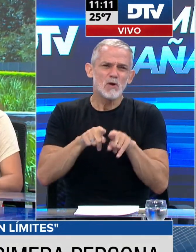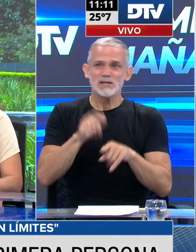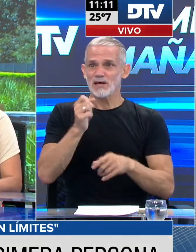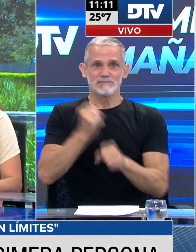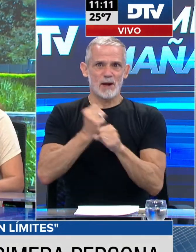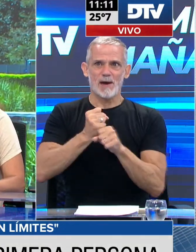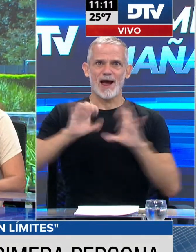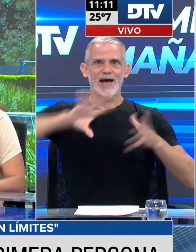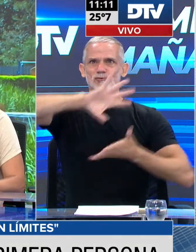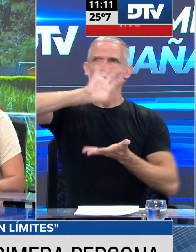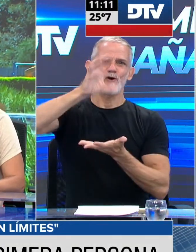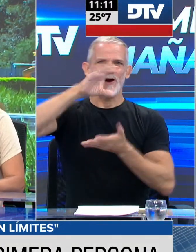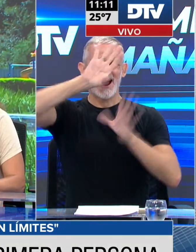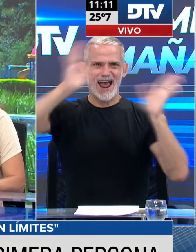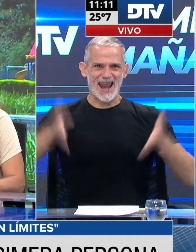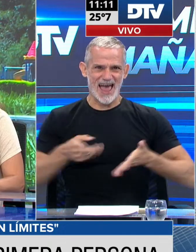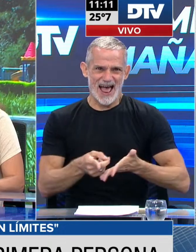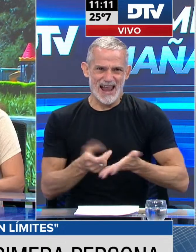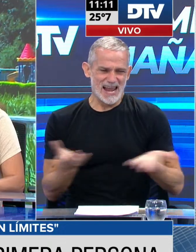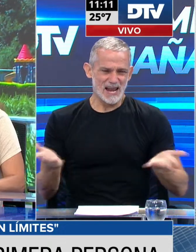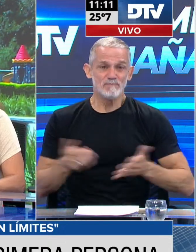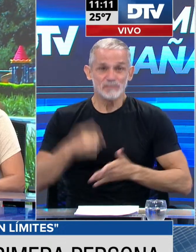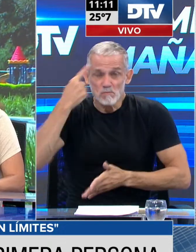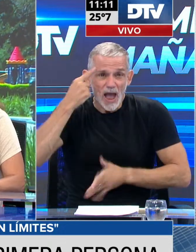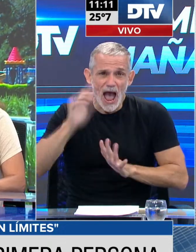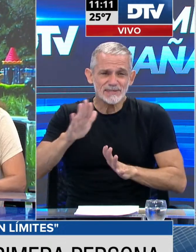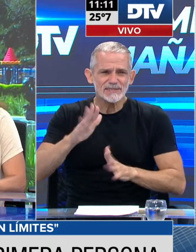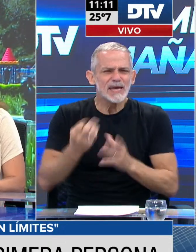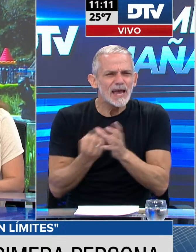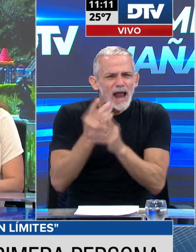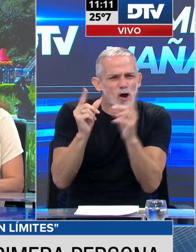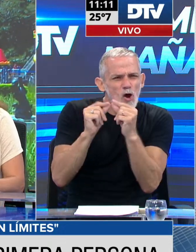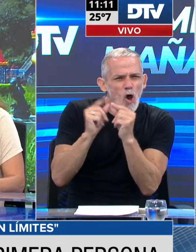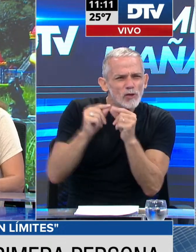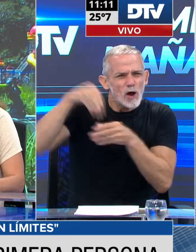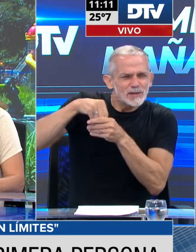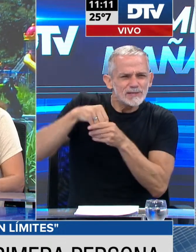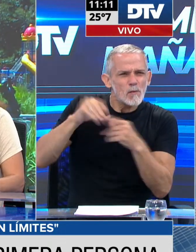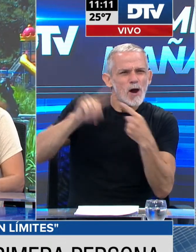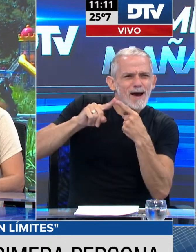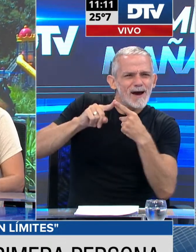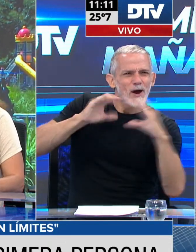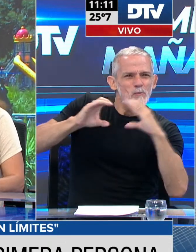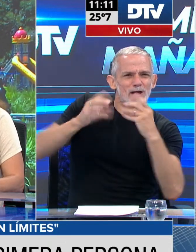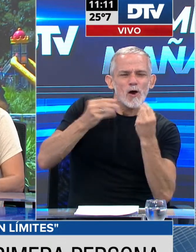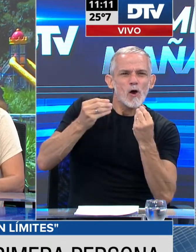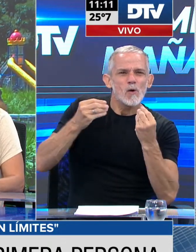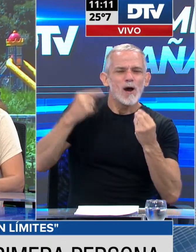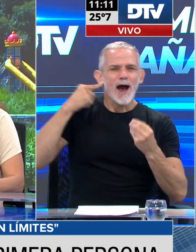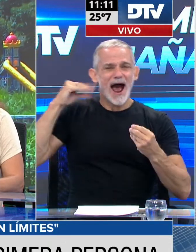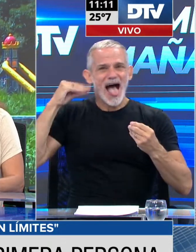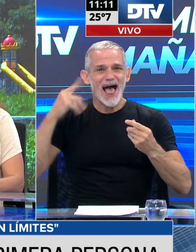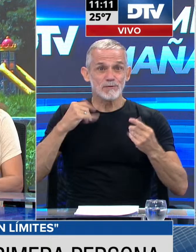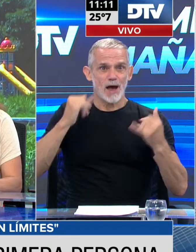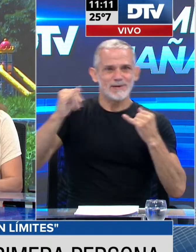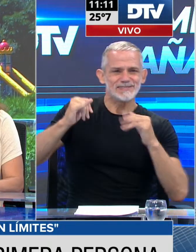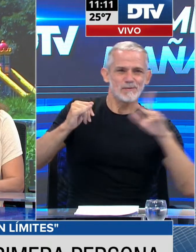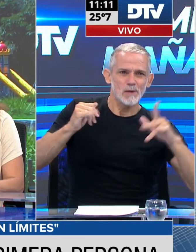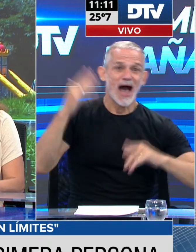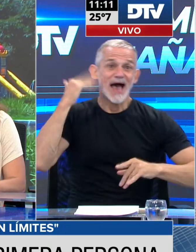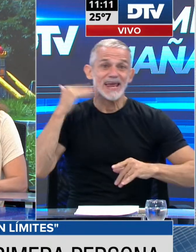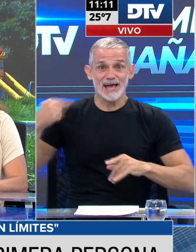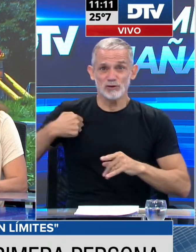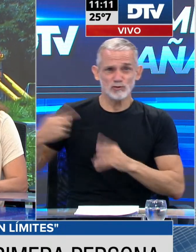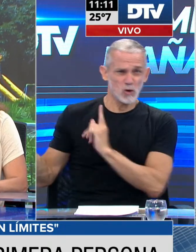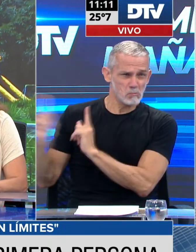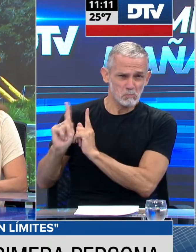el canal. Entonces, me parece que es eso, es crear esos códigos de comunicación de cómo nos vamos a entender y entre Alejandro y